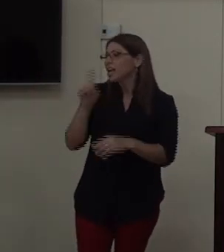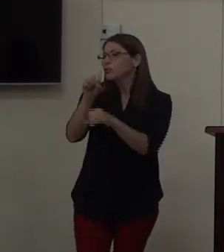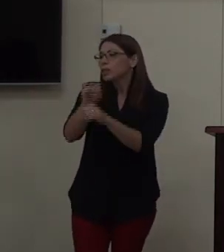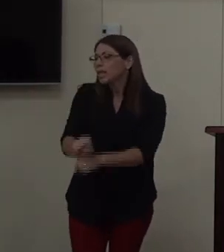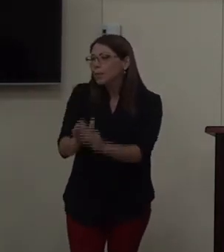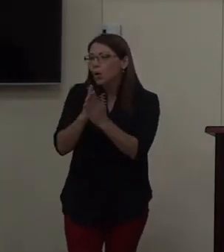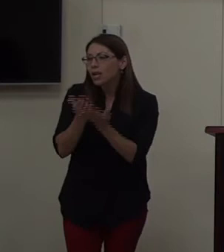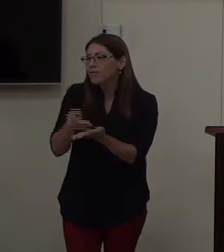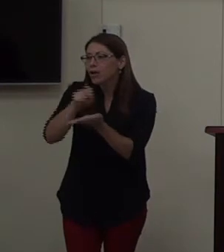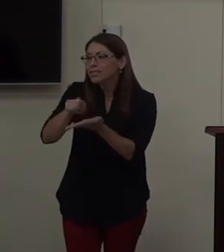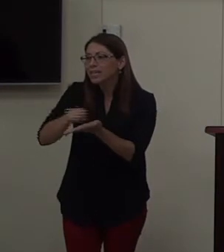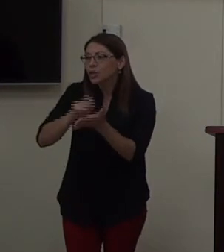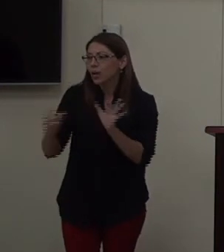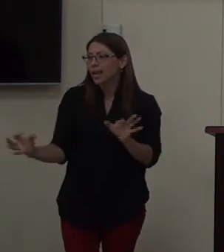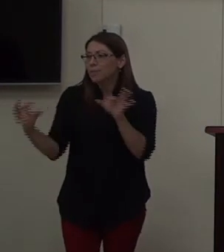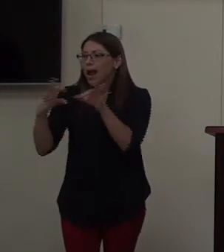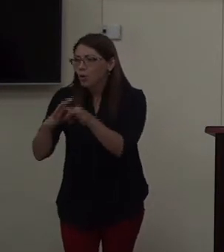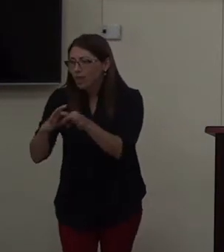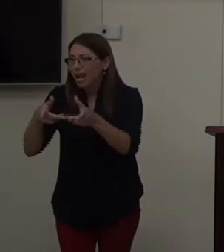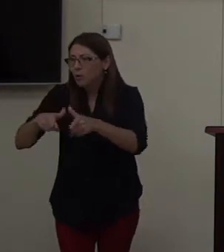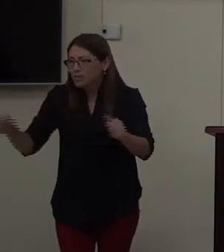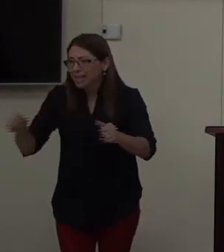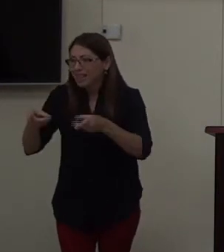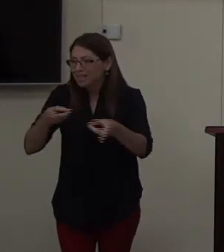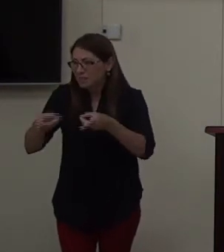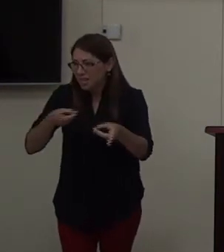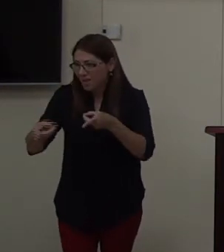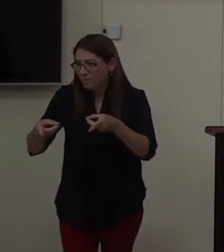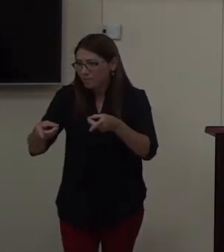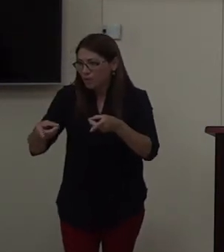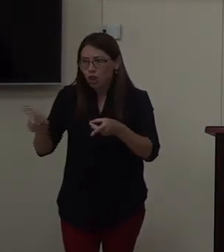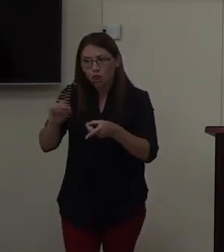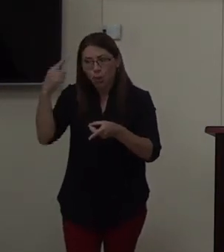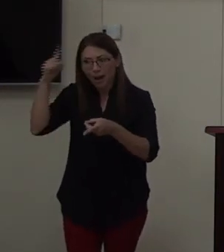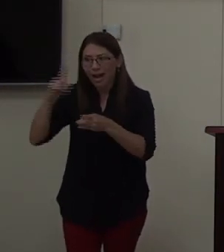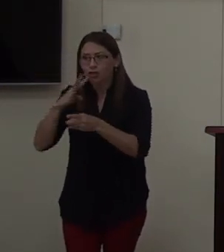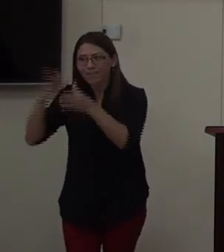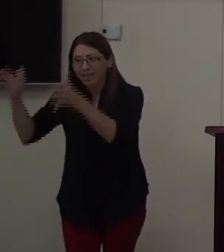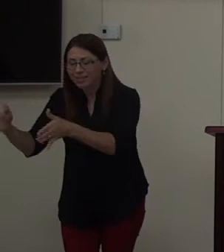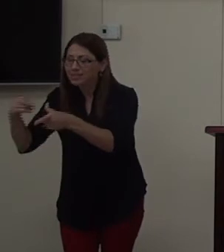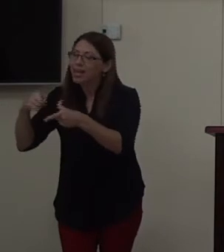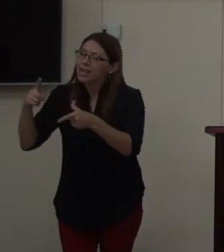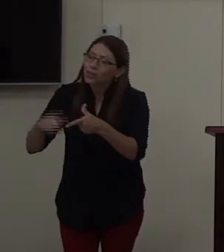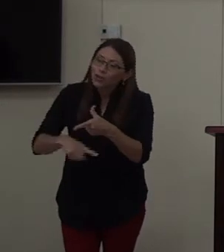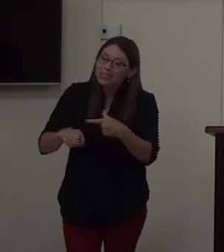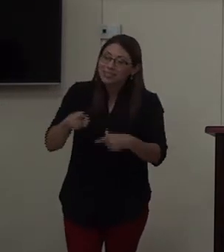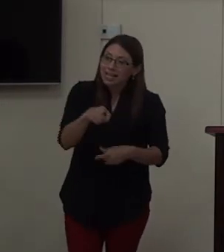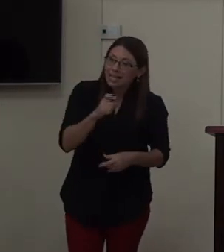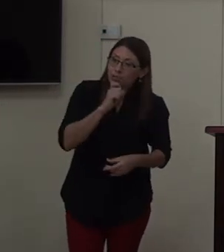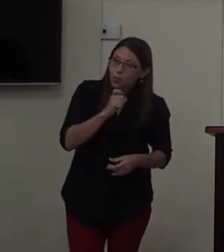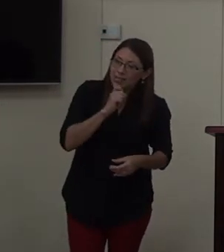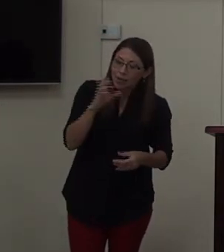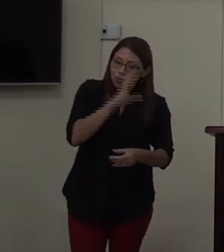escrito en marco de la lingüística descriptiva, no para los hablantes. Entonces les cuesta buscar la